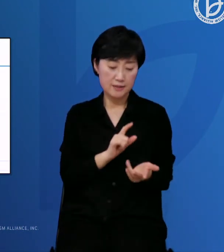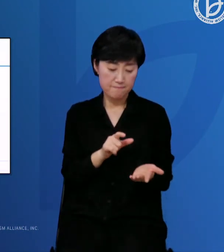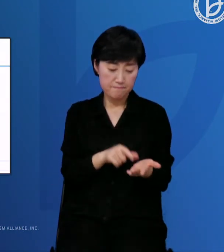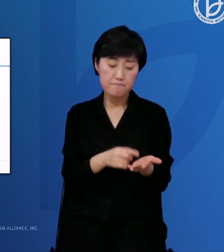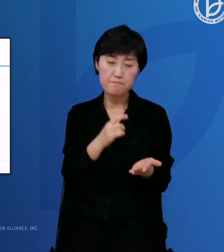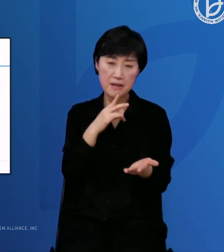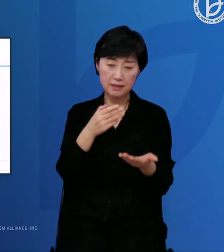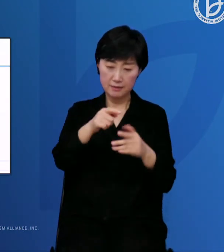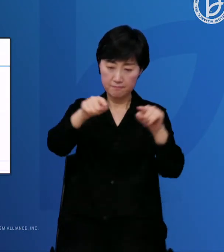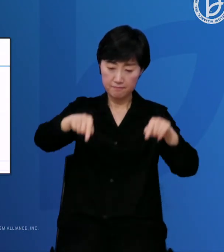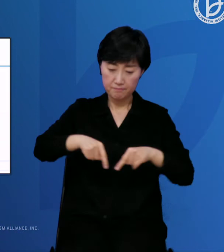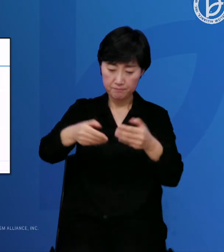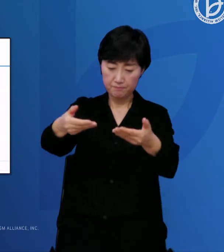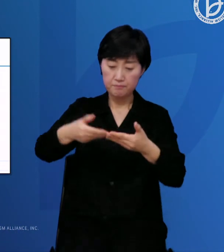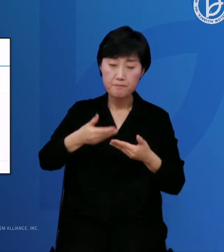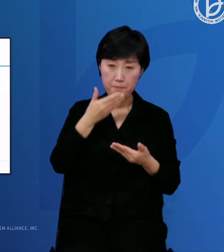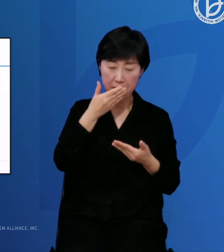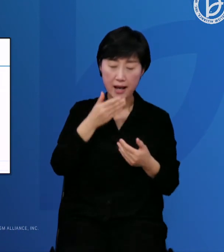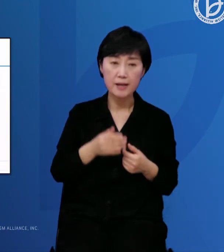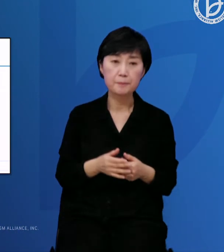이름으로만 발급받을 수 있습니다.